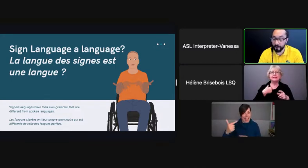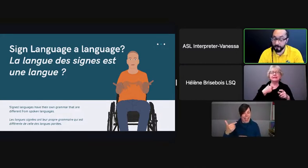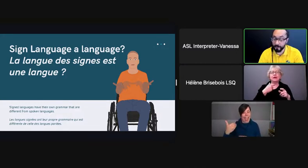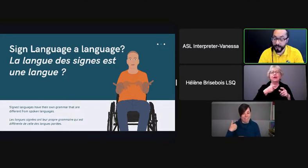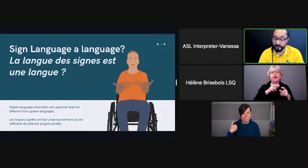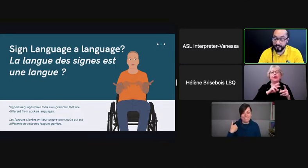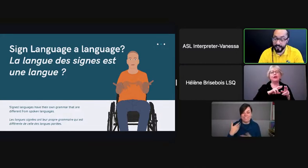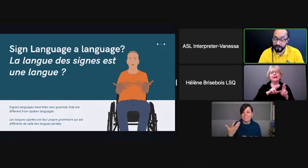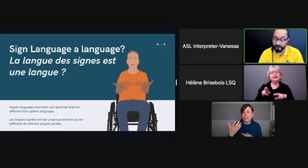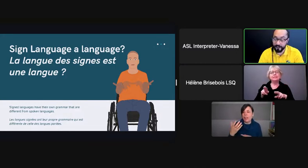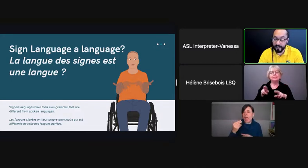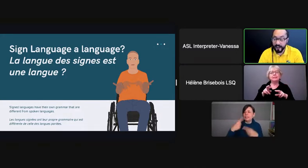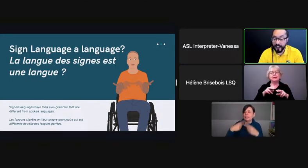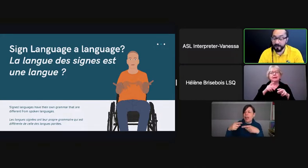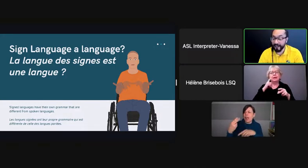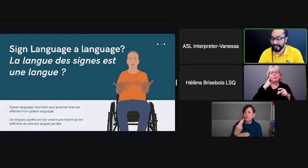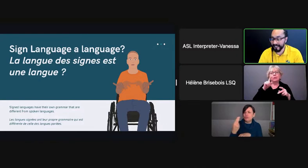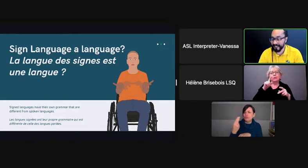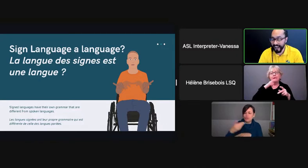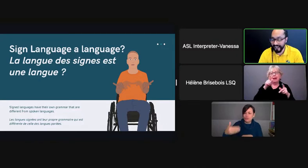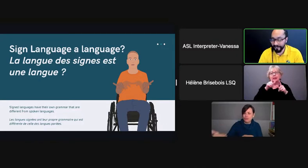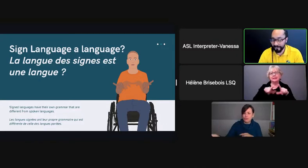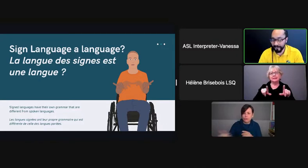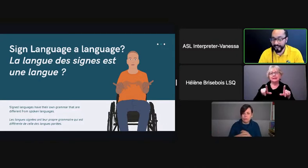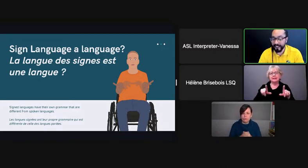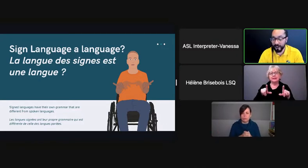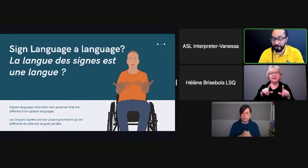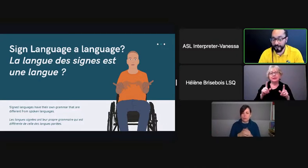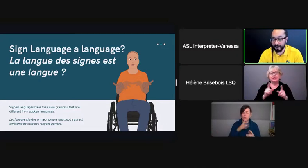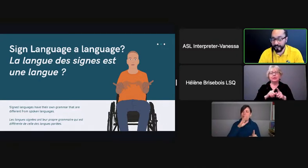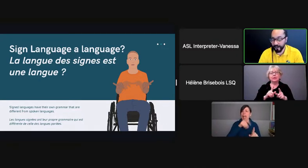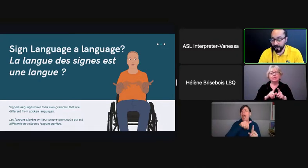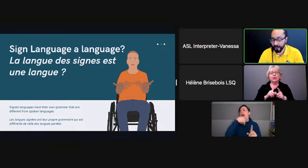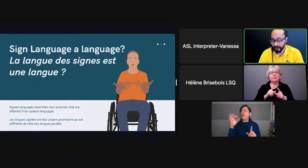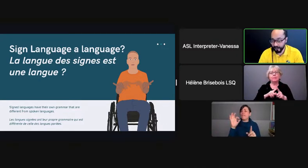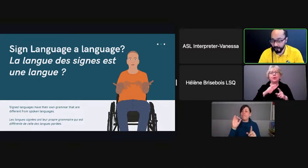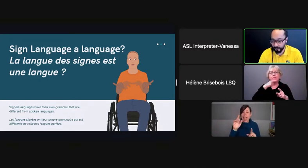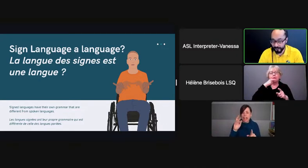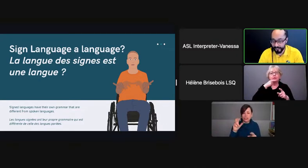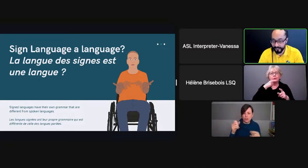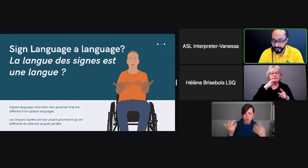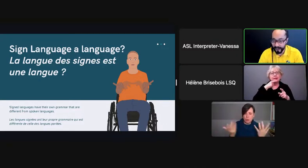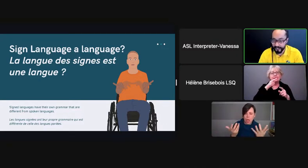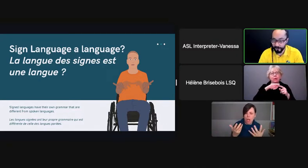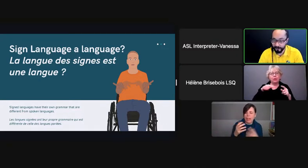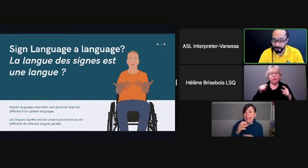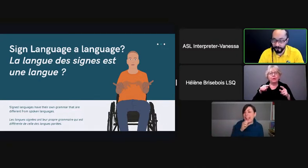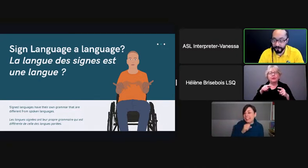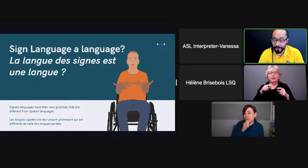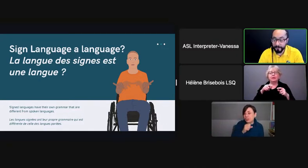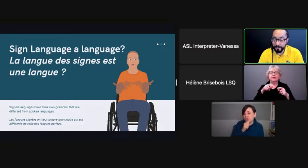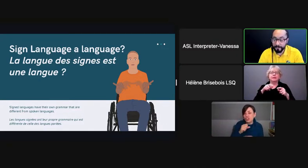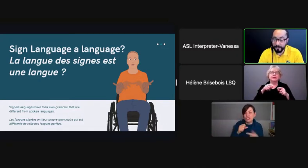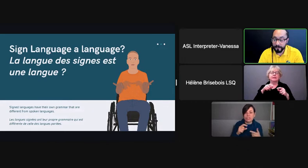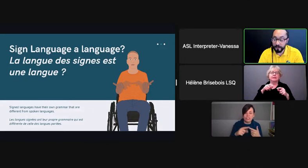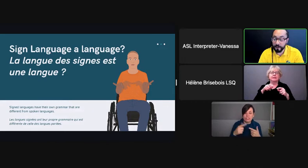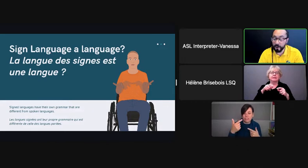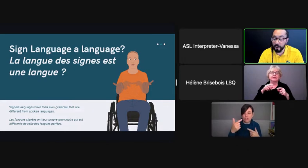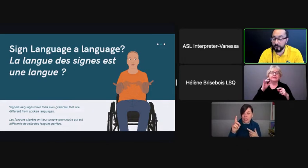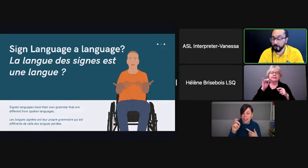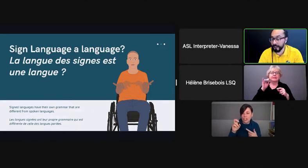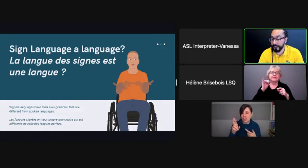à la langue des signes. Comme la prononciation et le slang, ce sont des